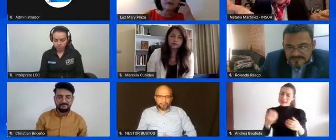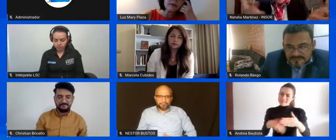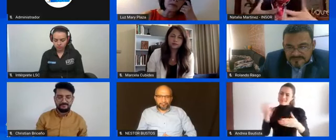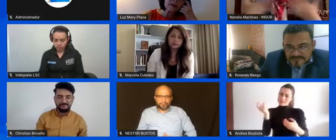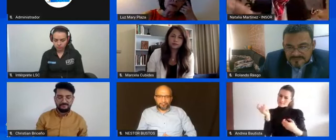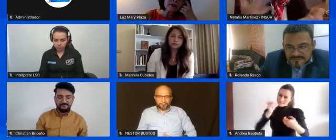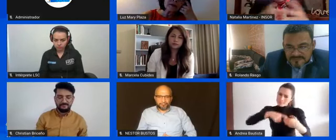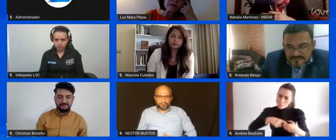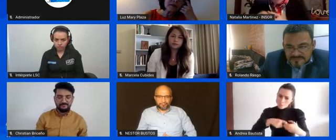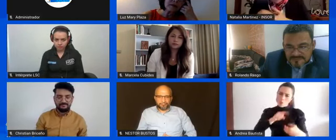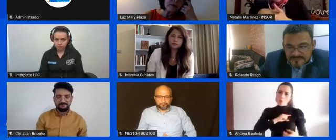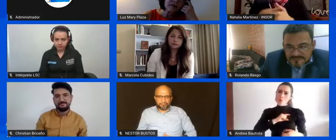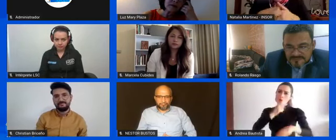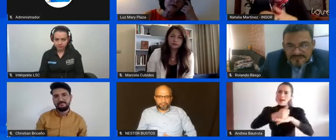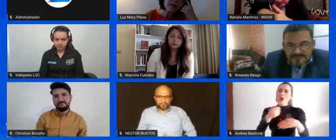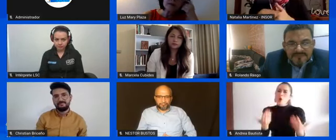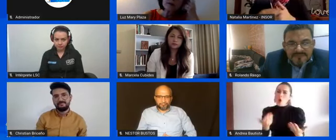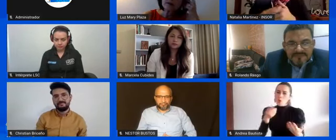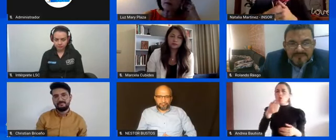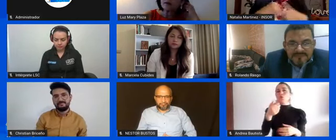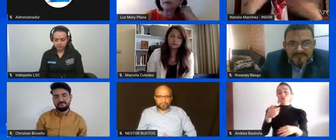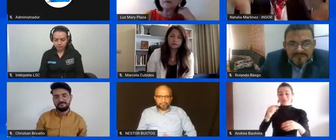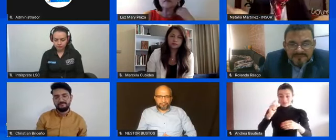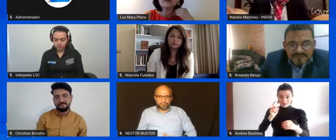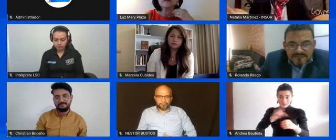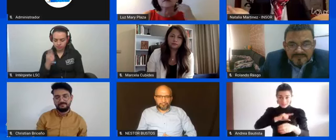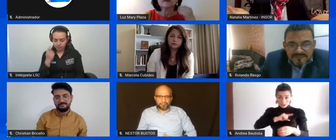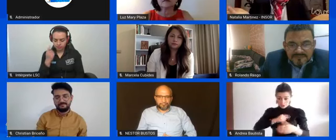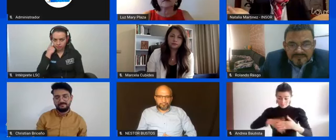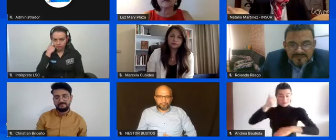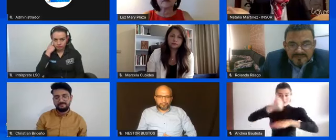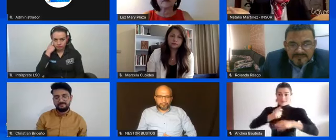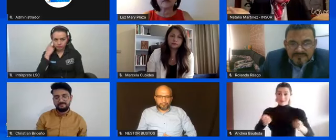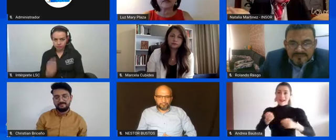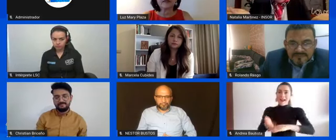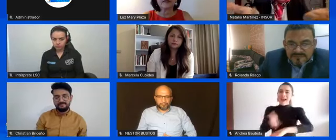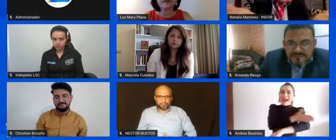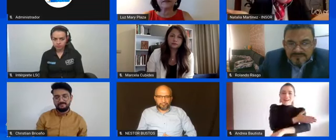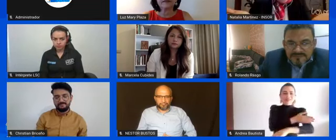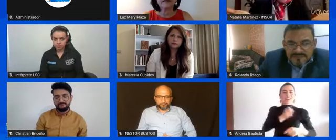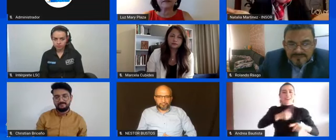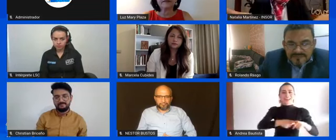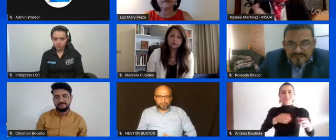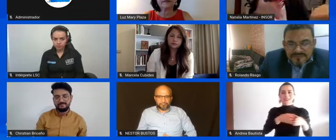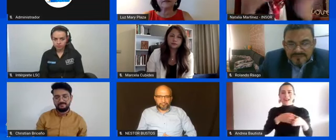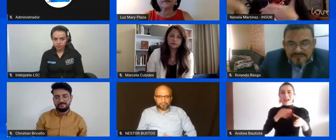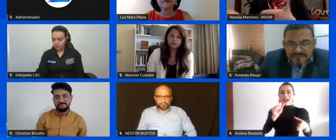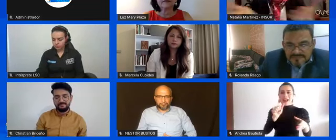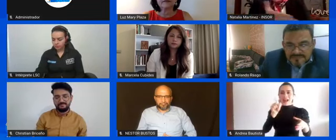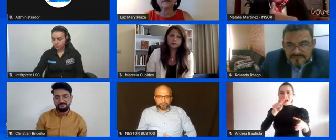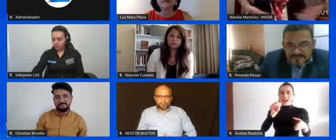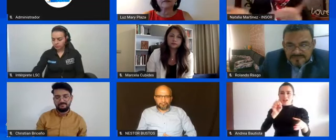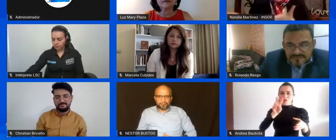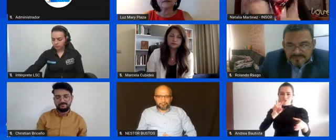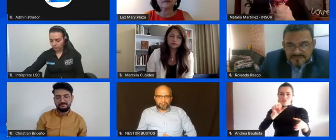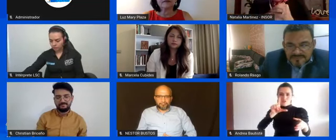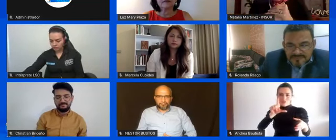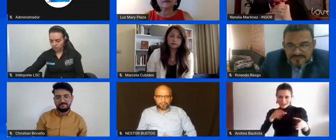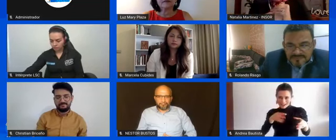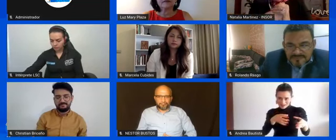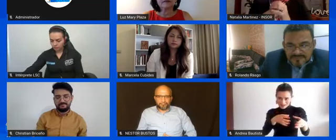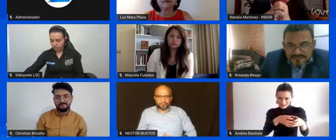sociedad civil, conocías muy bien a la comunidad sorda. ¿Qué expectativas tenías al llegar al instituto y cómo fue esa